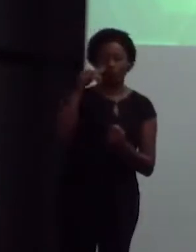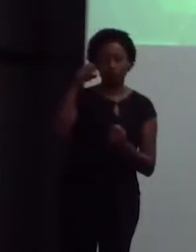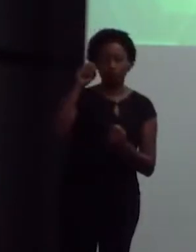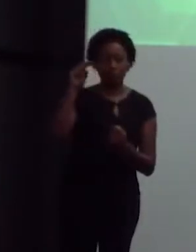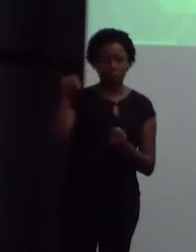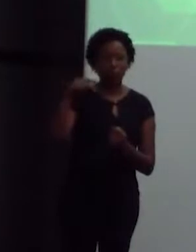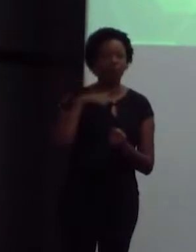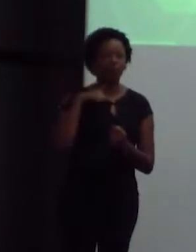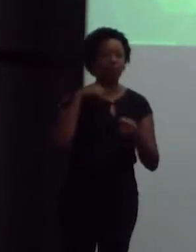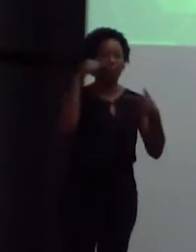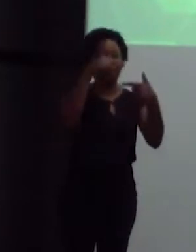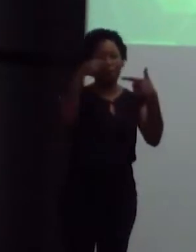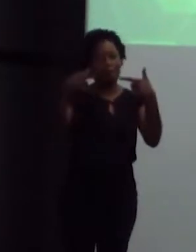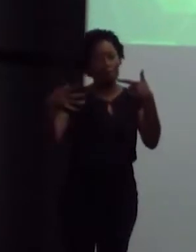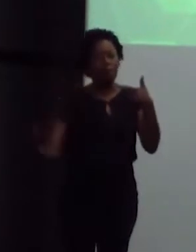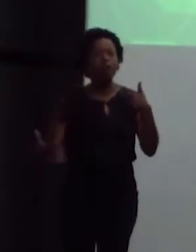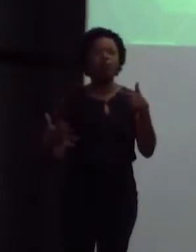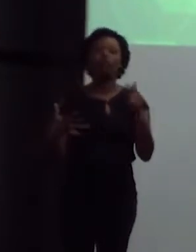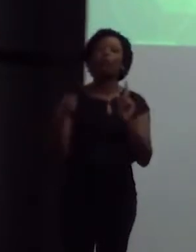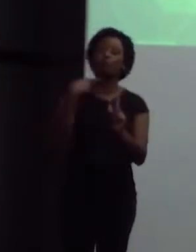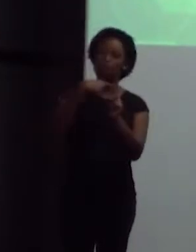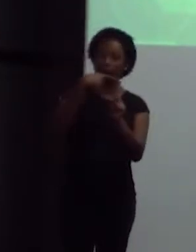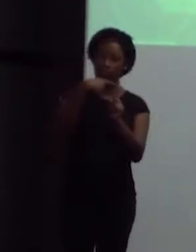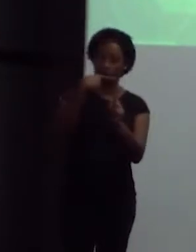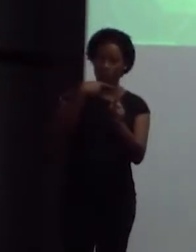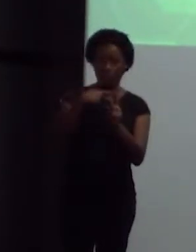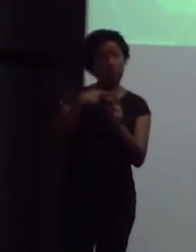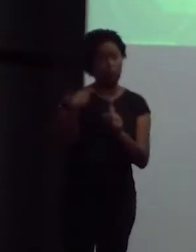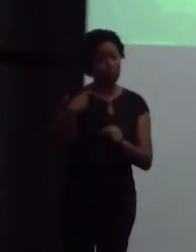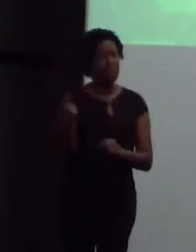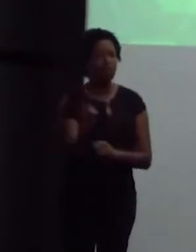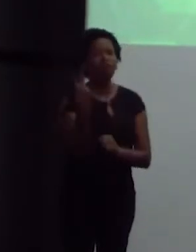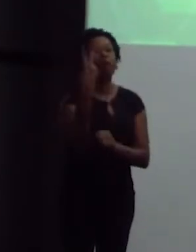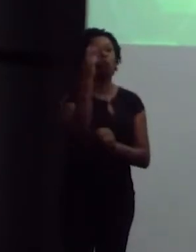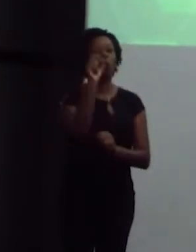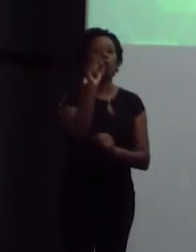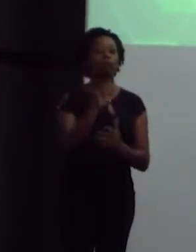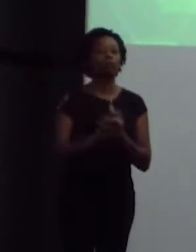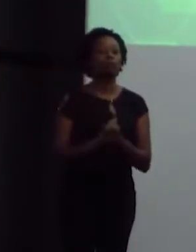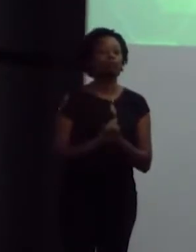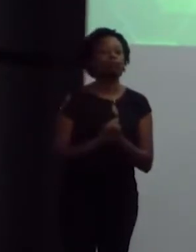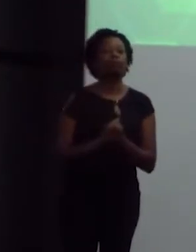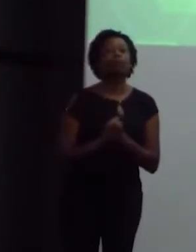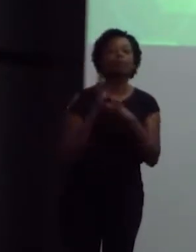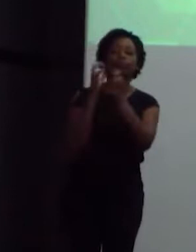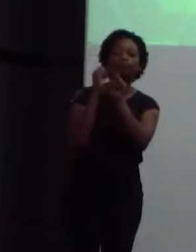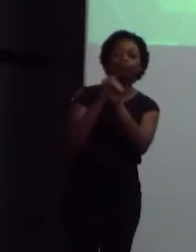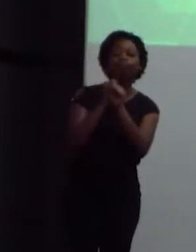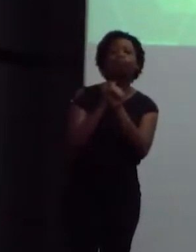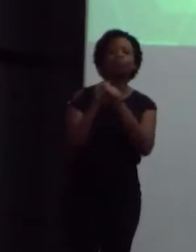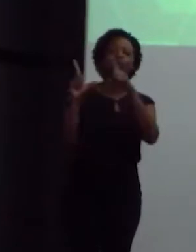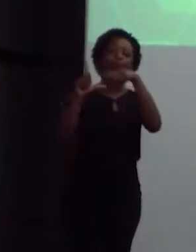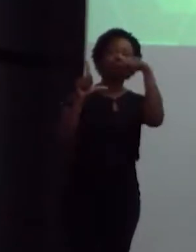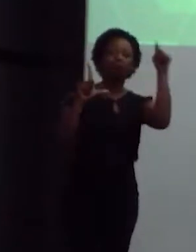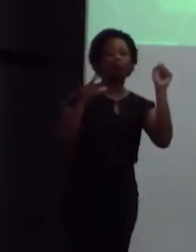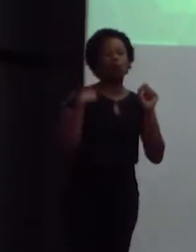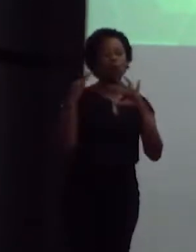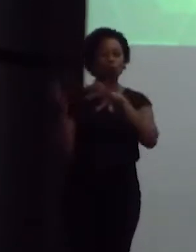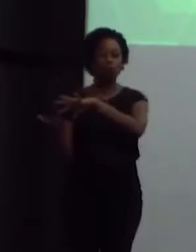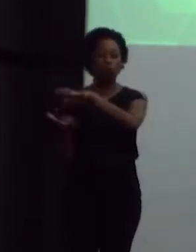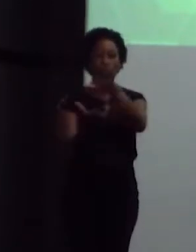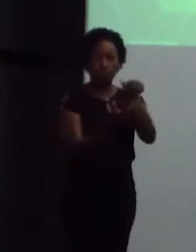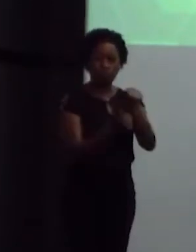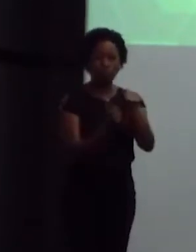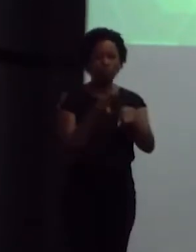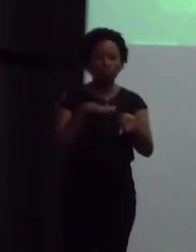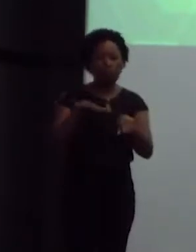muitas externalidades positivas que a gente acaba não valorizando. Pegando um pouco da estatística, o mundo hoje, né, o setor